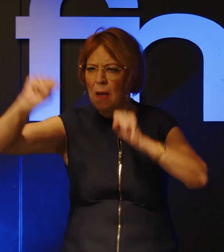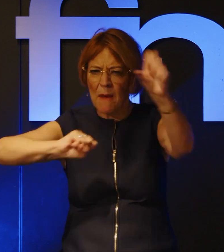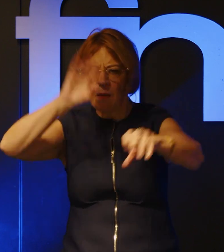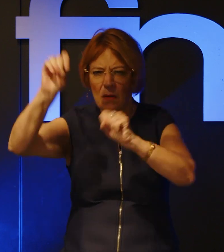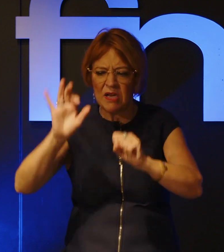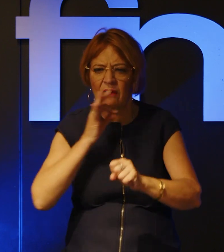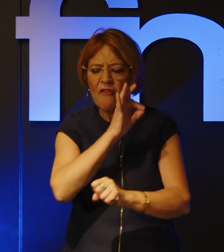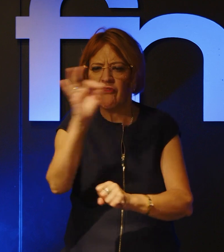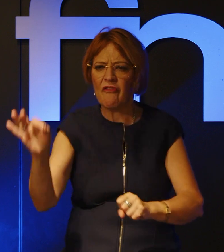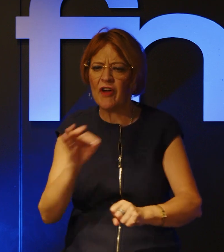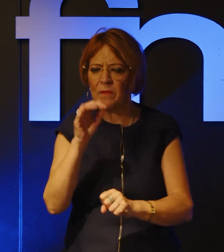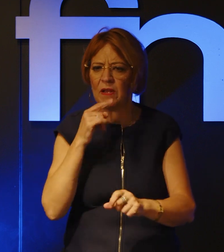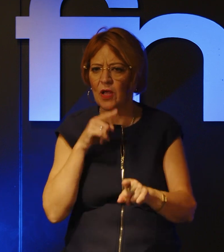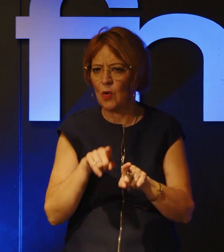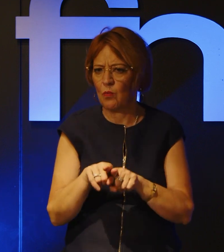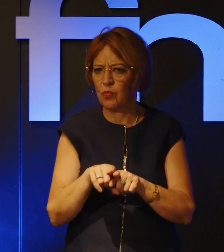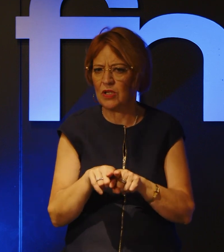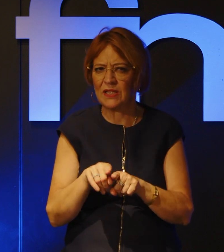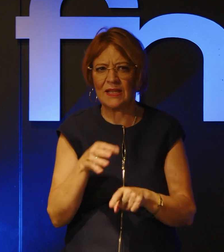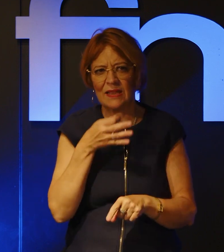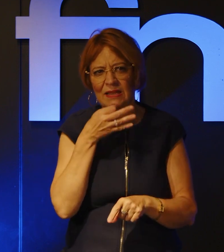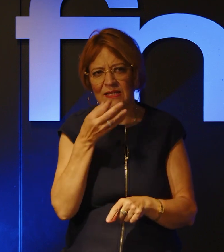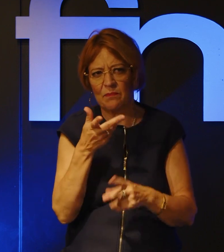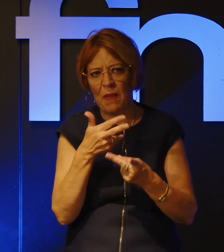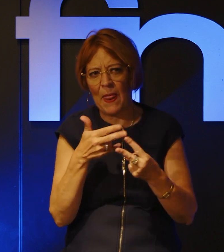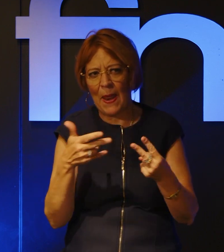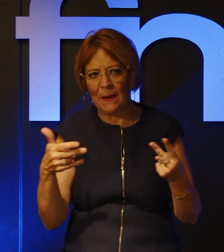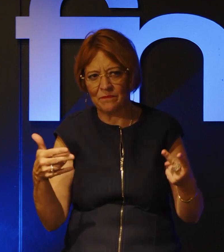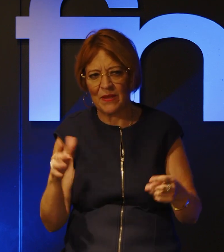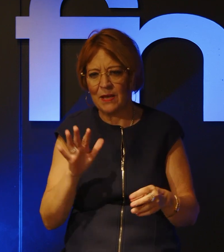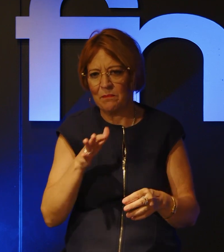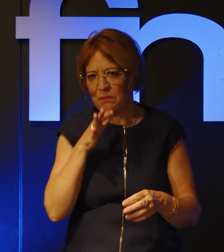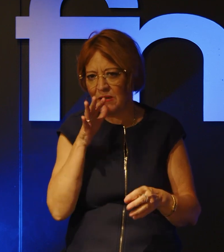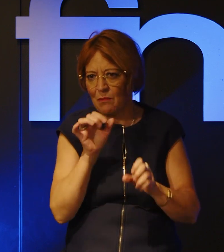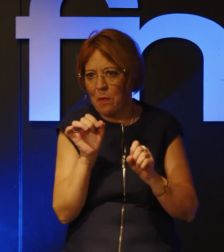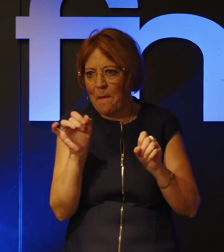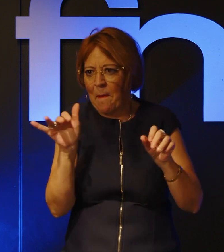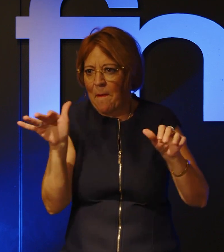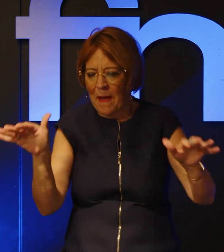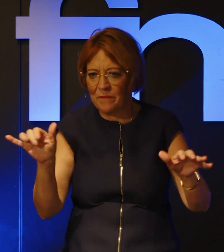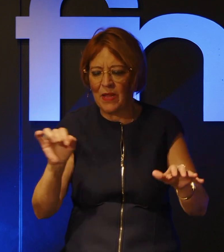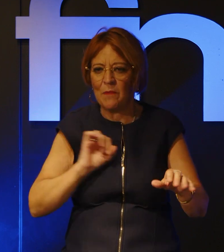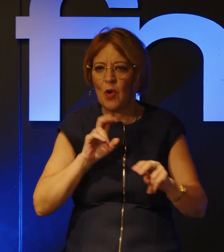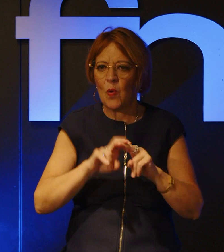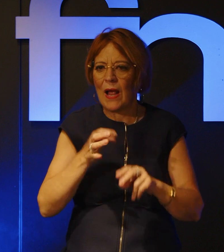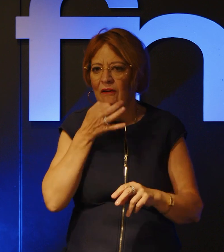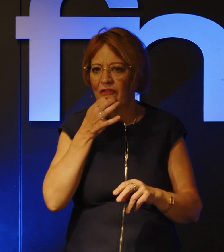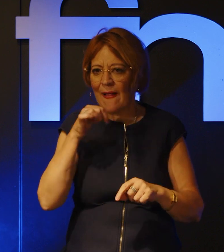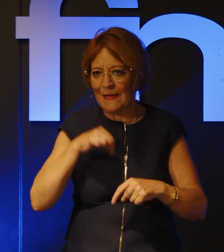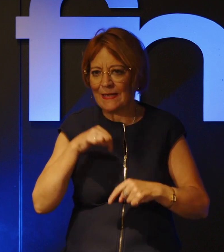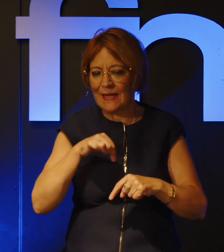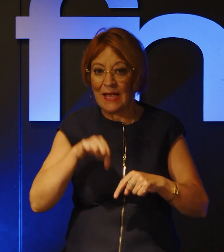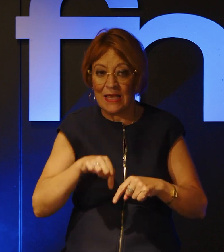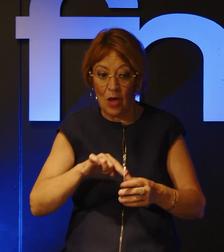numa família politicamente vamos lhe chamar diversificada para não me expandir Este é o meu lugar de fala e portanto é